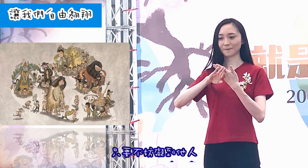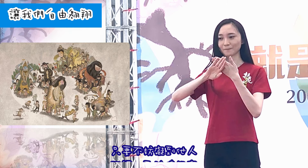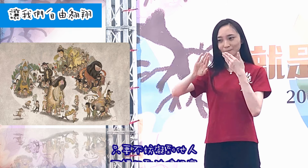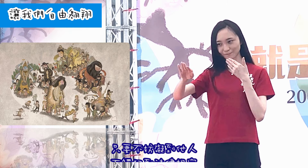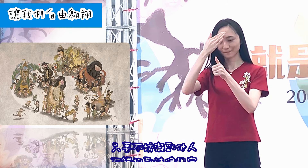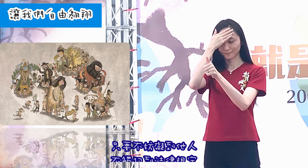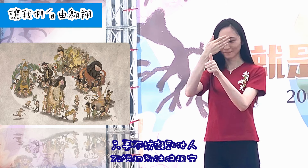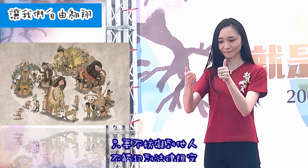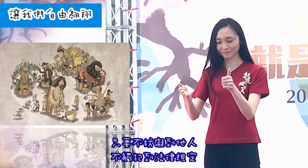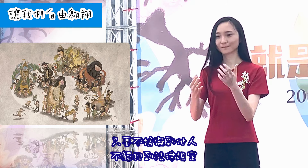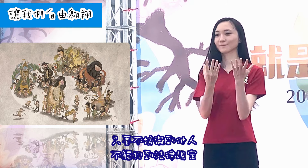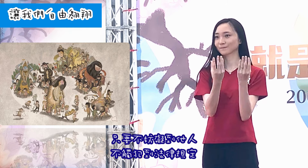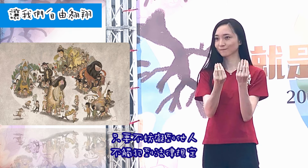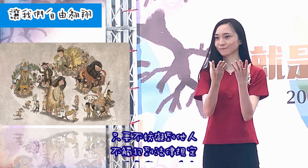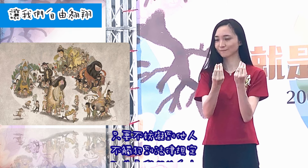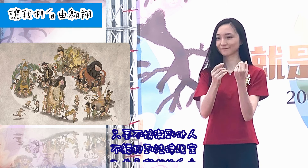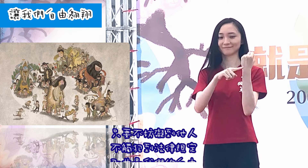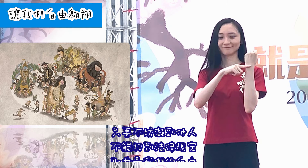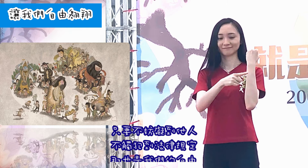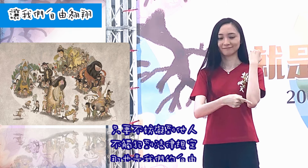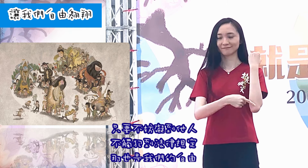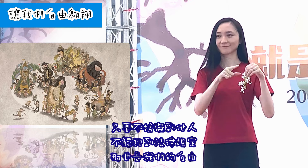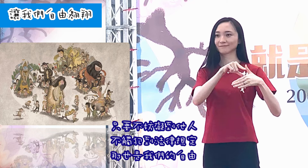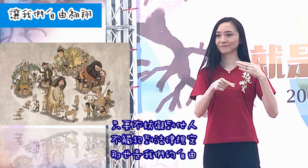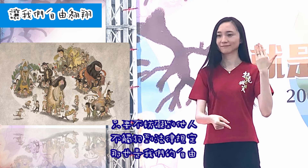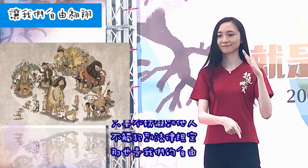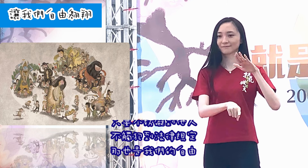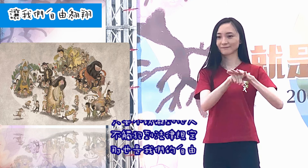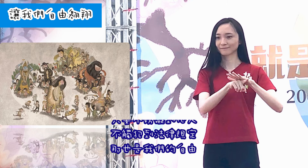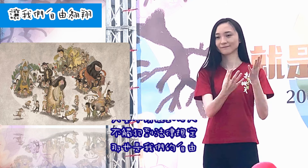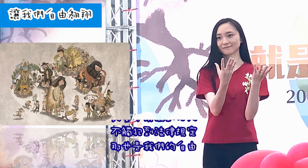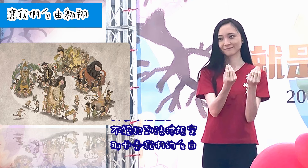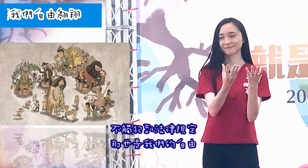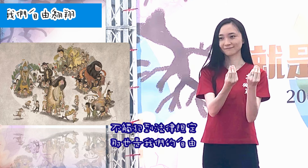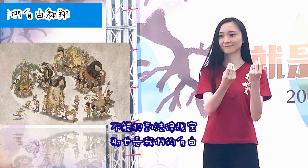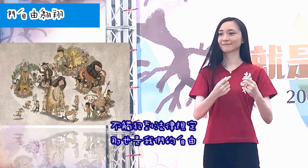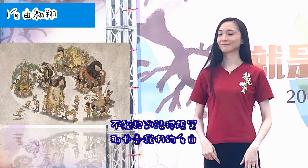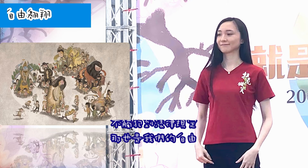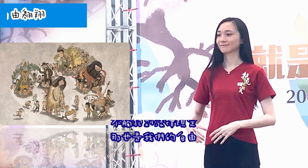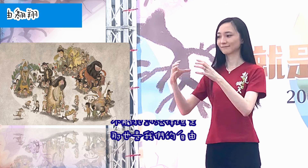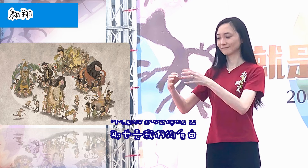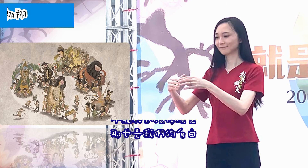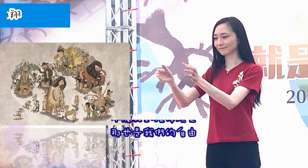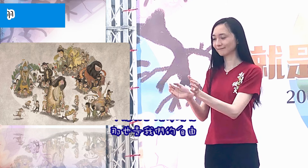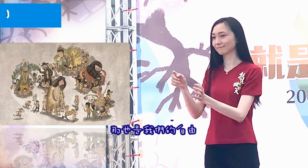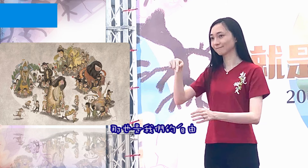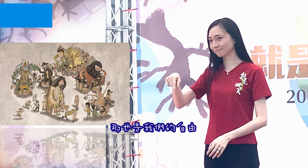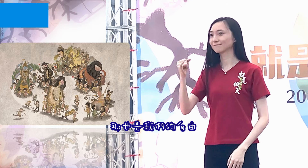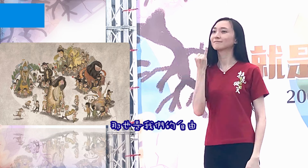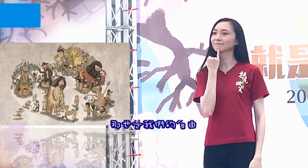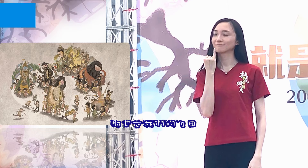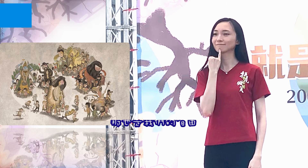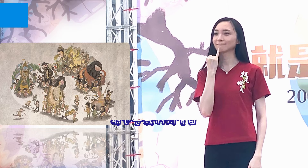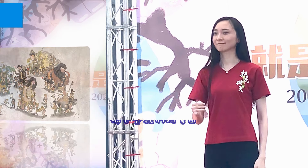不妨碍到他人，不触犯到法律规定，那也是我们的自由。